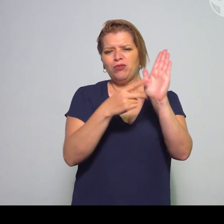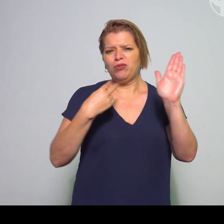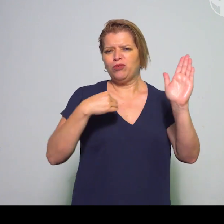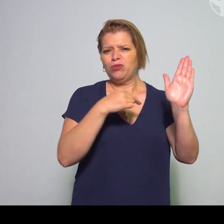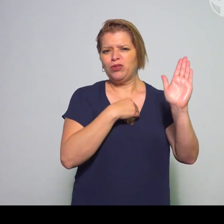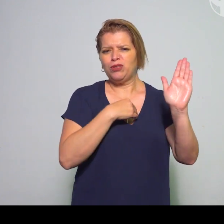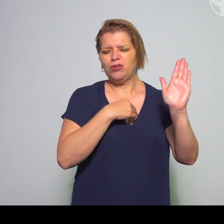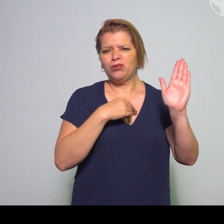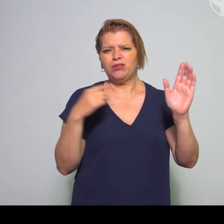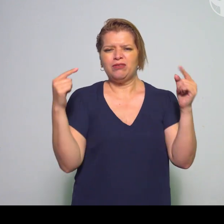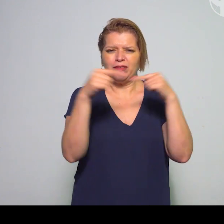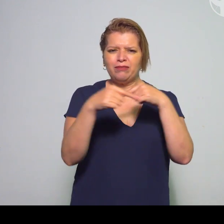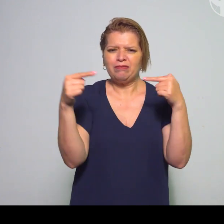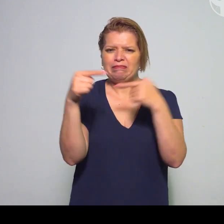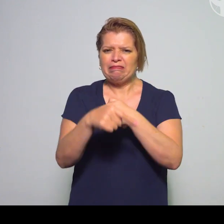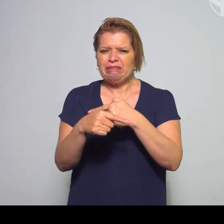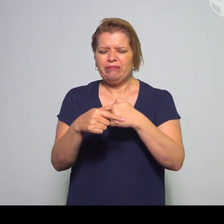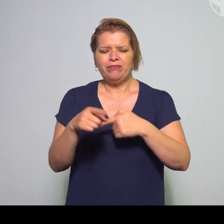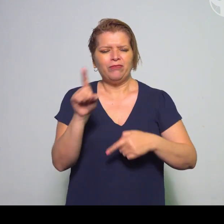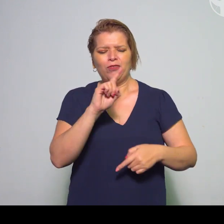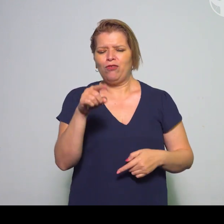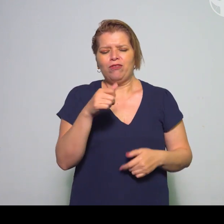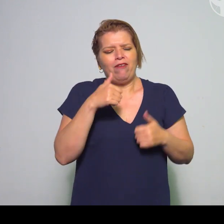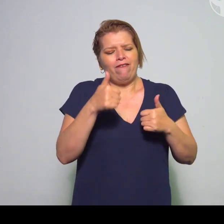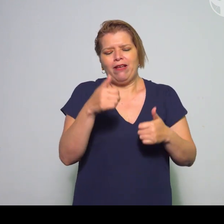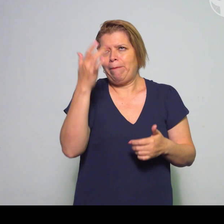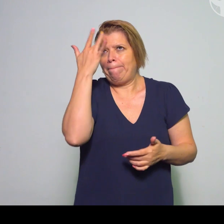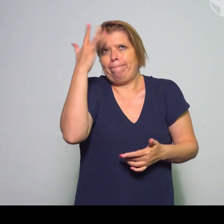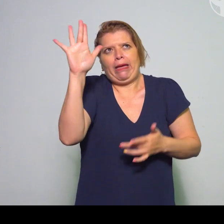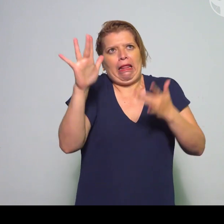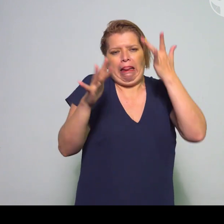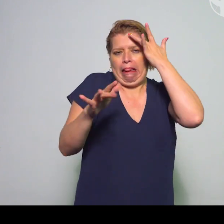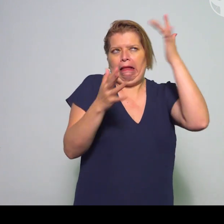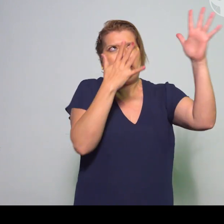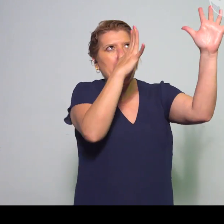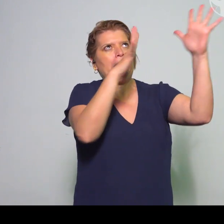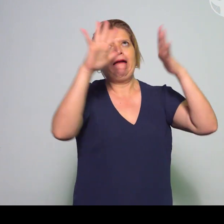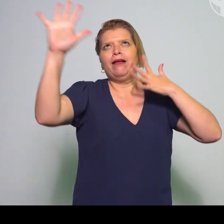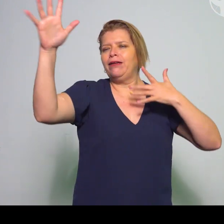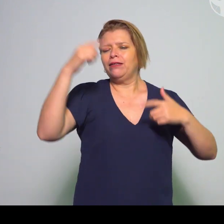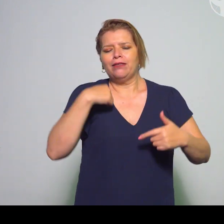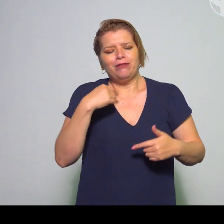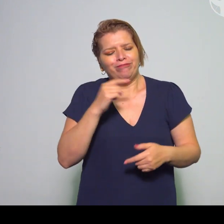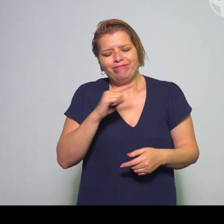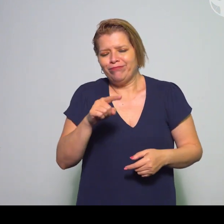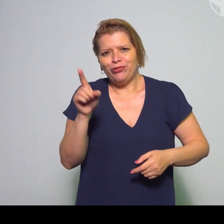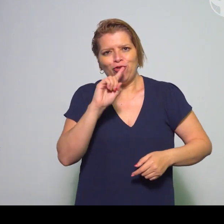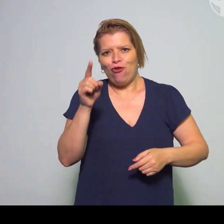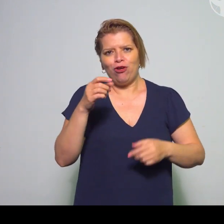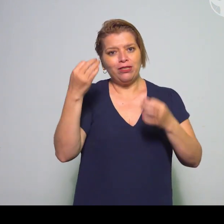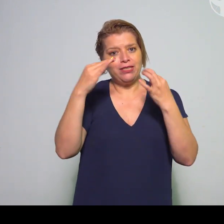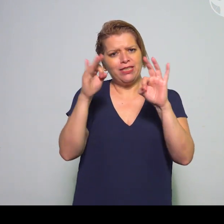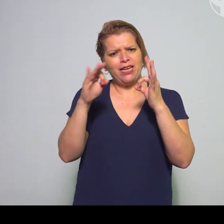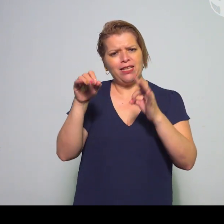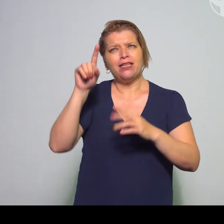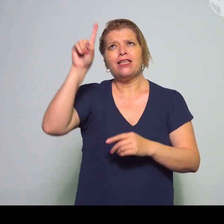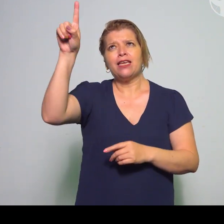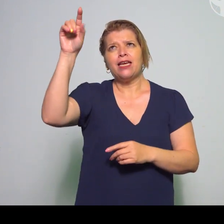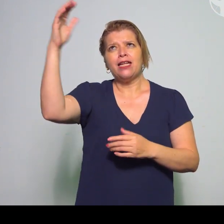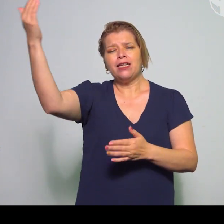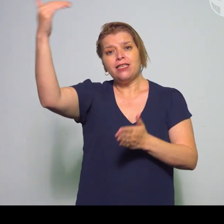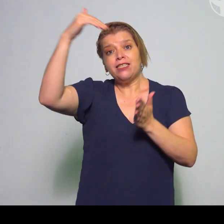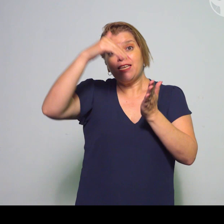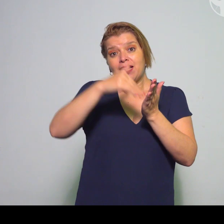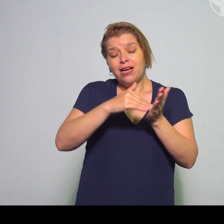de nosotros, no se trata de lo pilas, de lo astutos, de lo inteligente que hemos sido. Se trata de Él y de